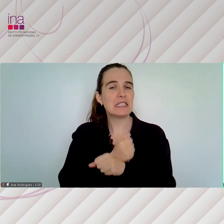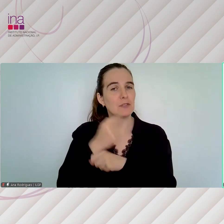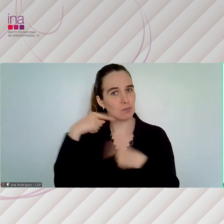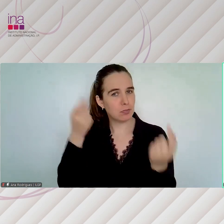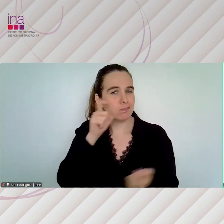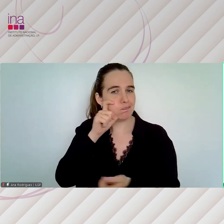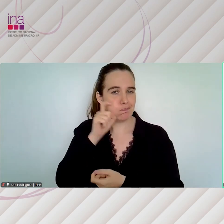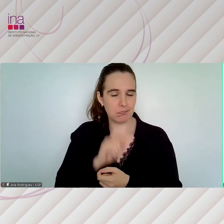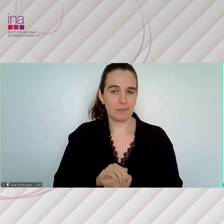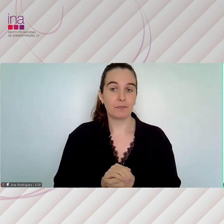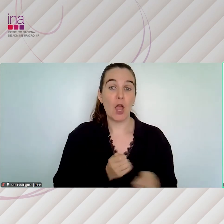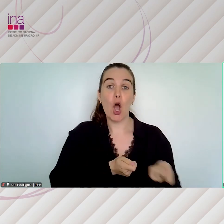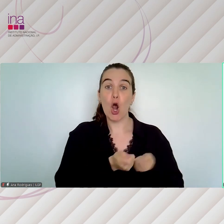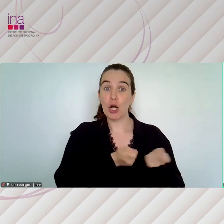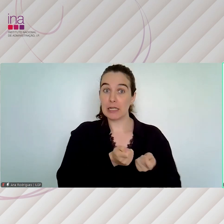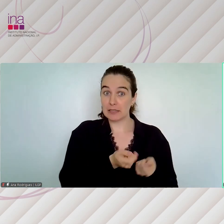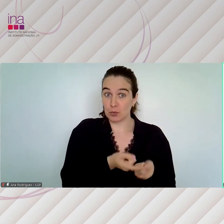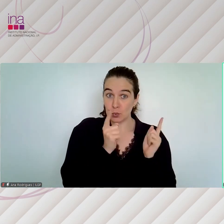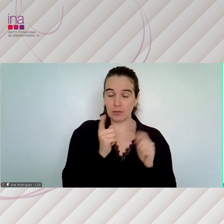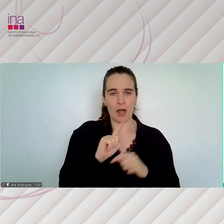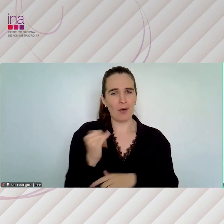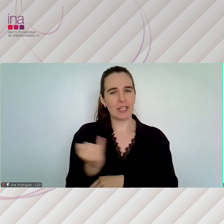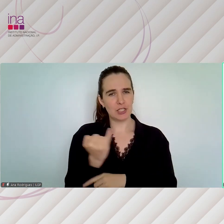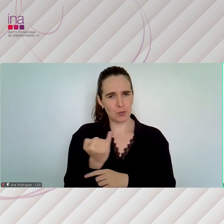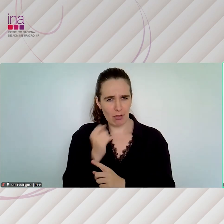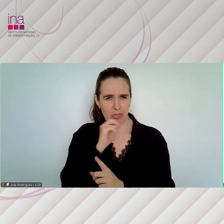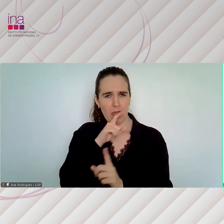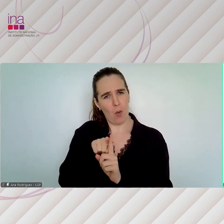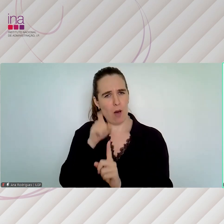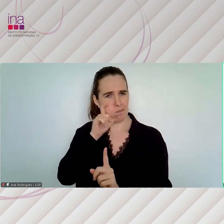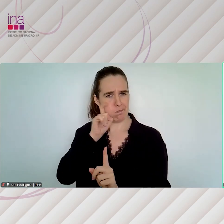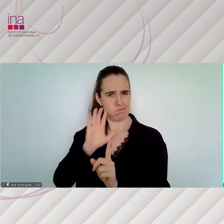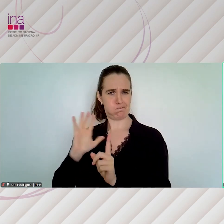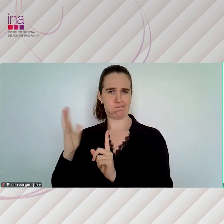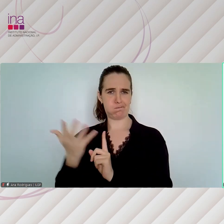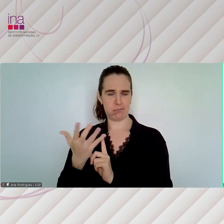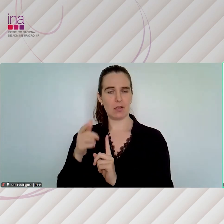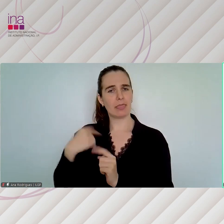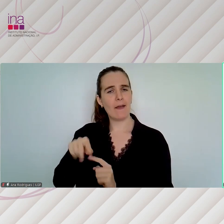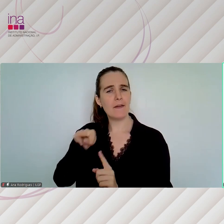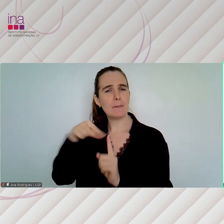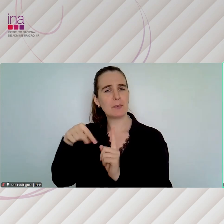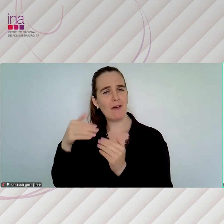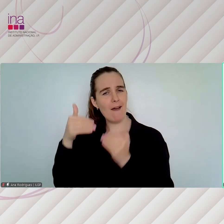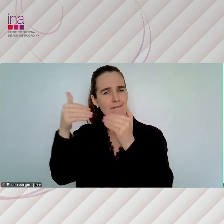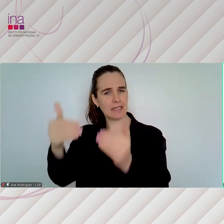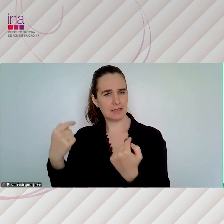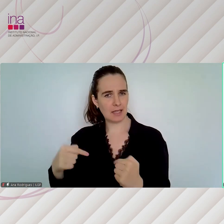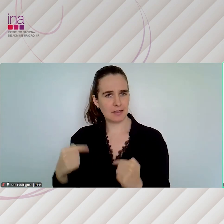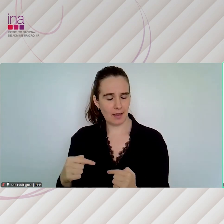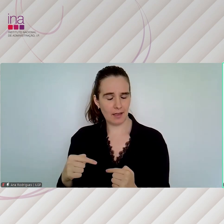uma organização apenas, tem que ser uma instituição à prova de futuro. Com a sua visão arrojada e compromisso inabalável, o